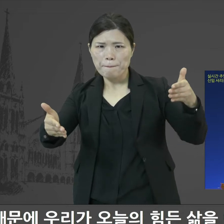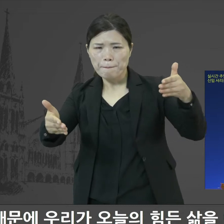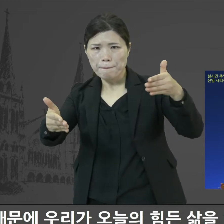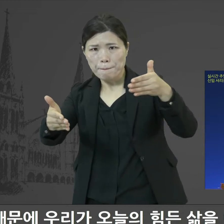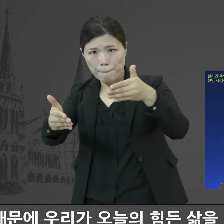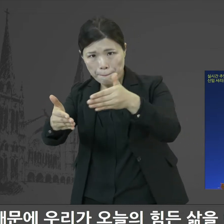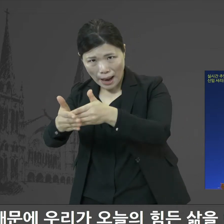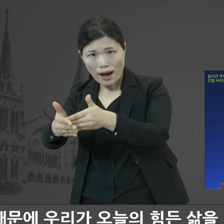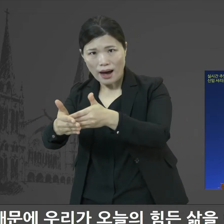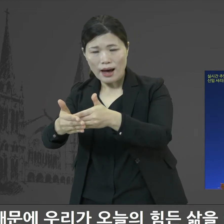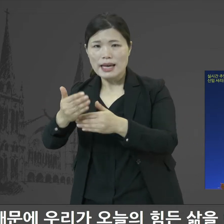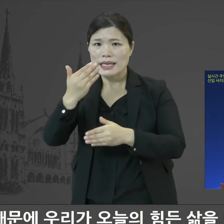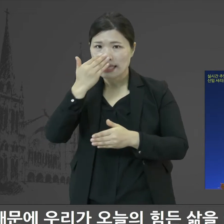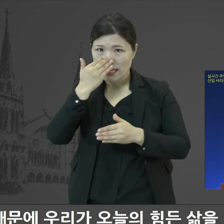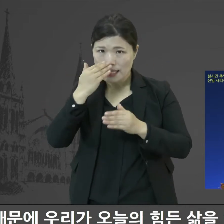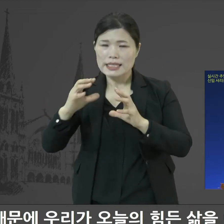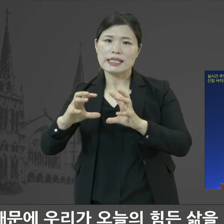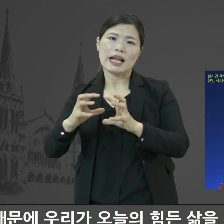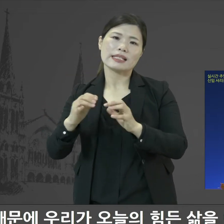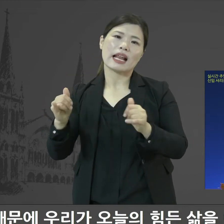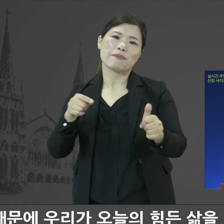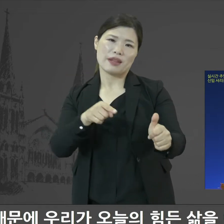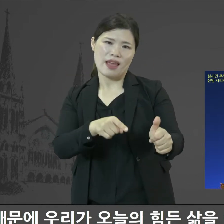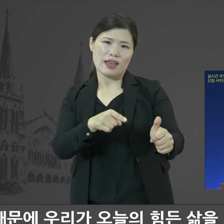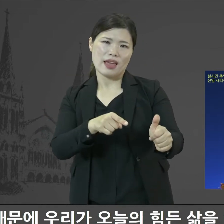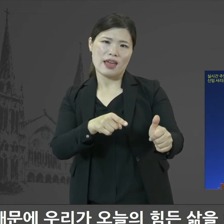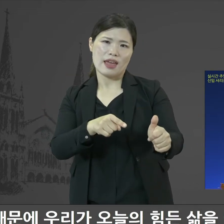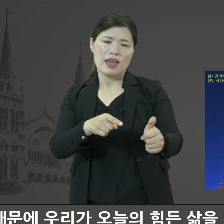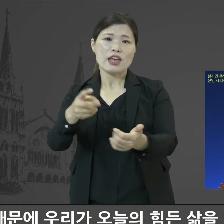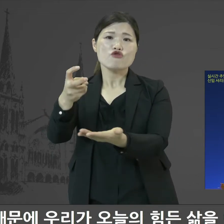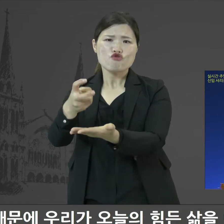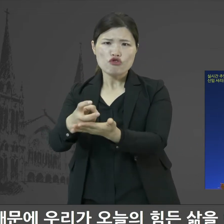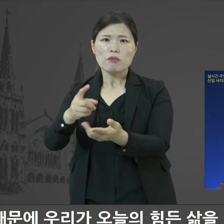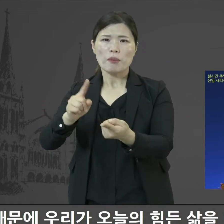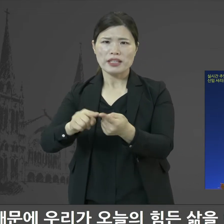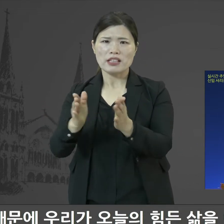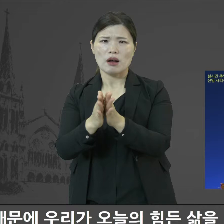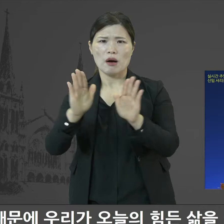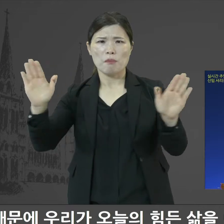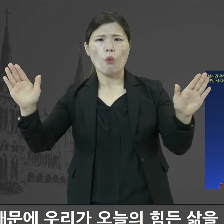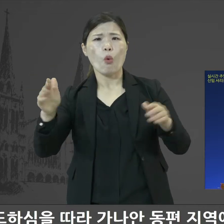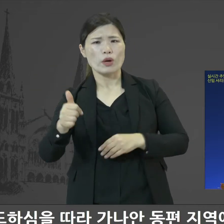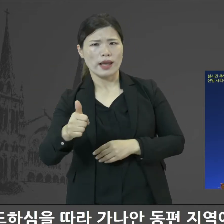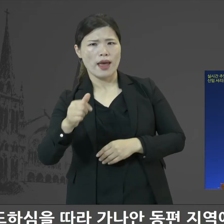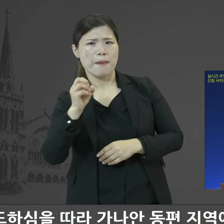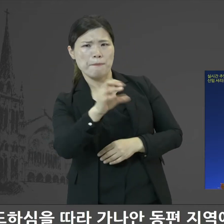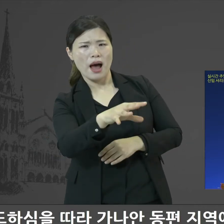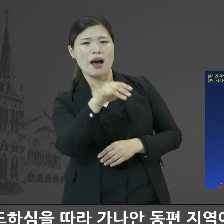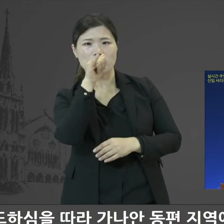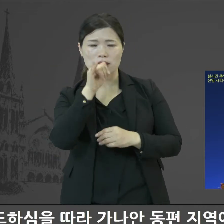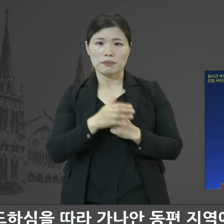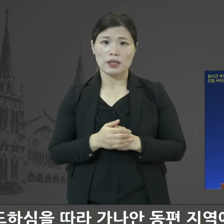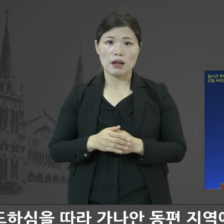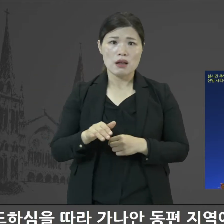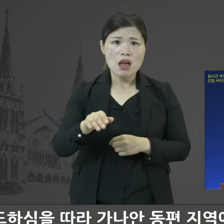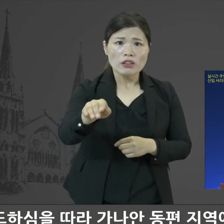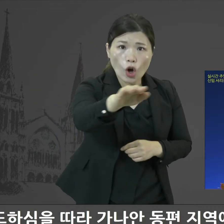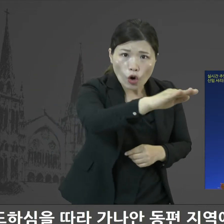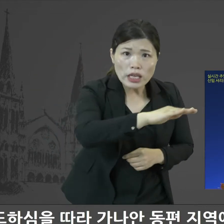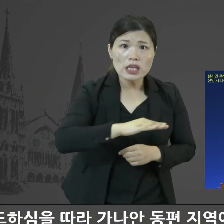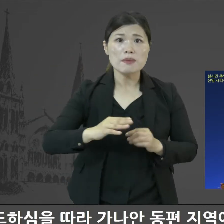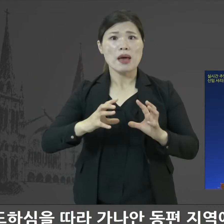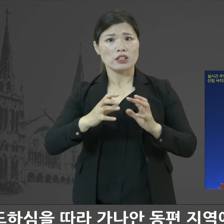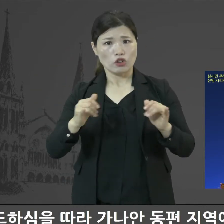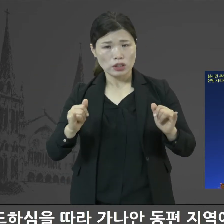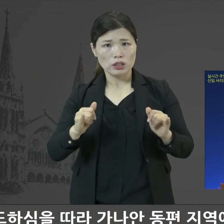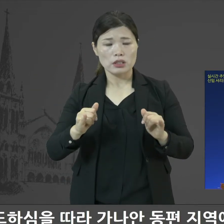이스라엘을 향해서 다시금 율법을 설명합니다. 너희들이 이제 가나안 땅에 들어가서 어떻게 살아야